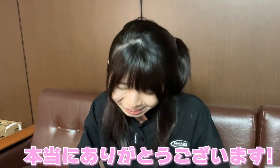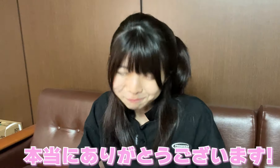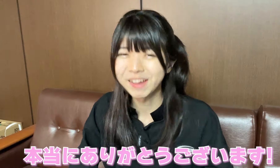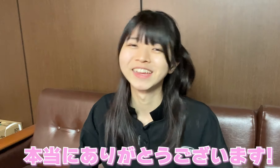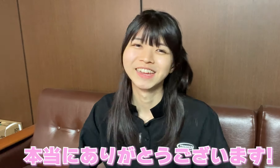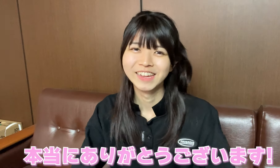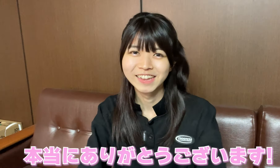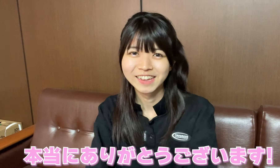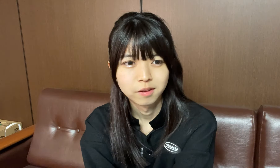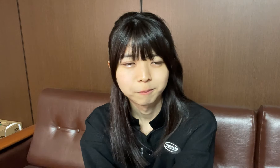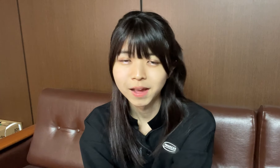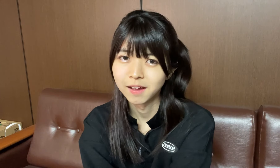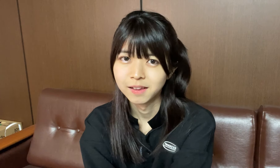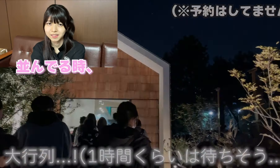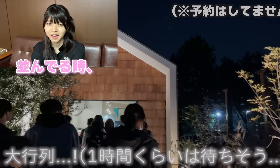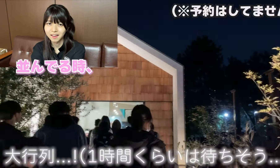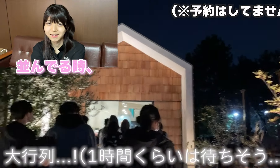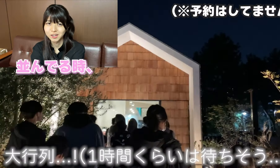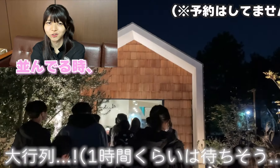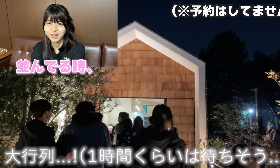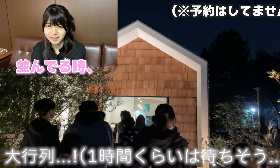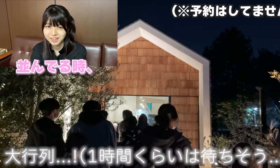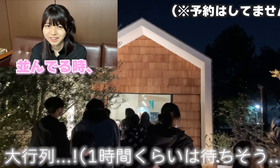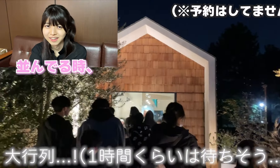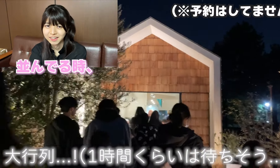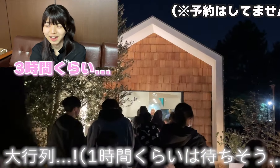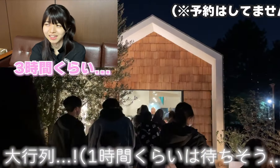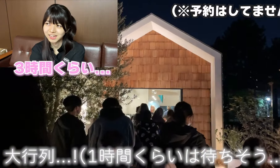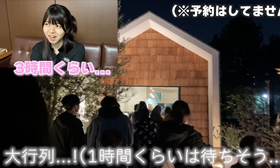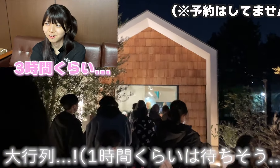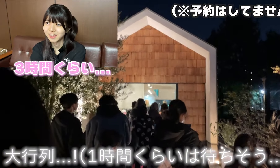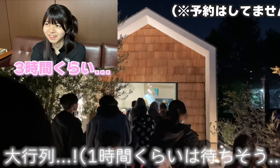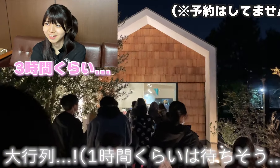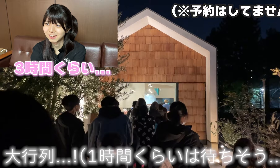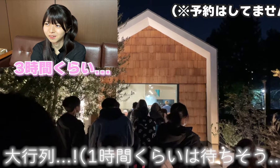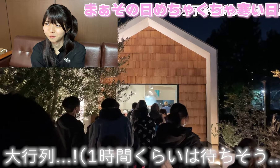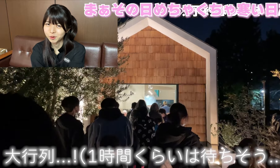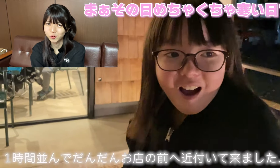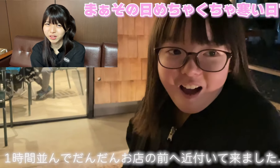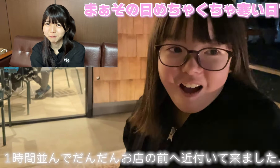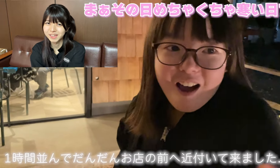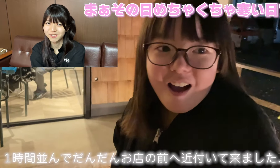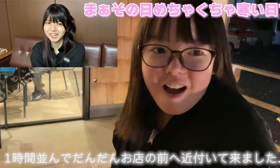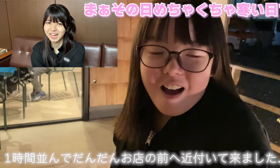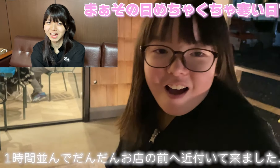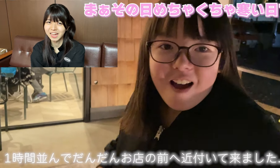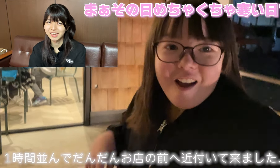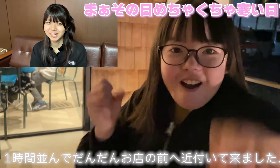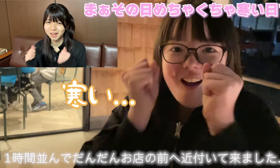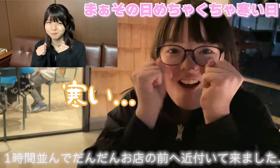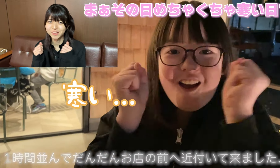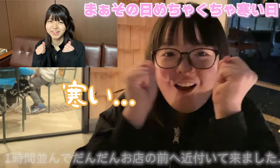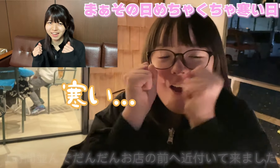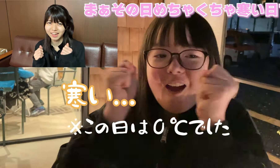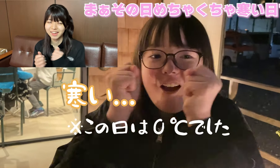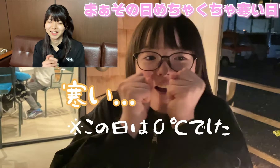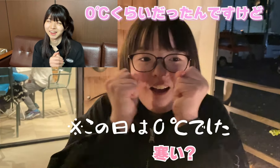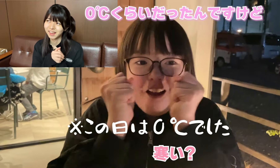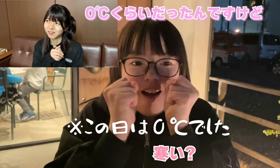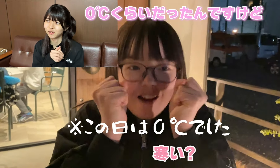ます。まあ並んでる時3時間ぐらい、まあその日めちゃくちゃ寒い日で0度ぐらい